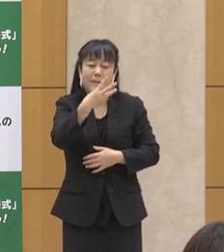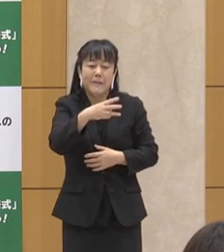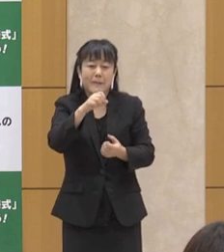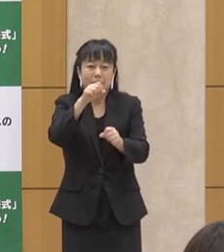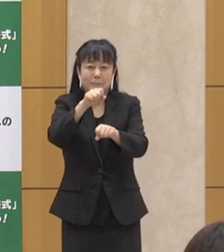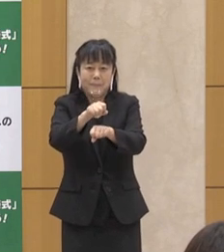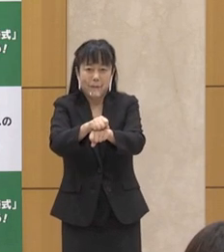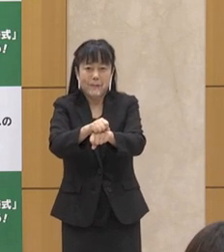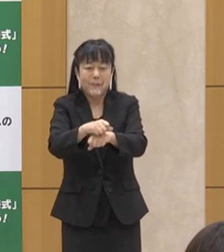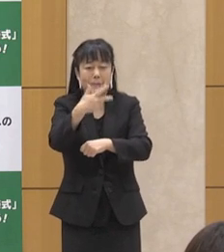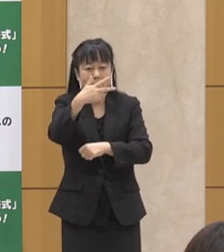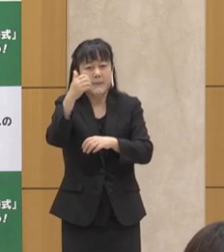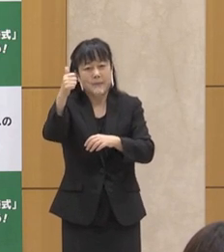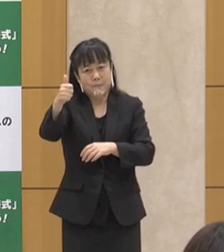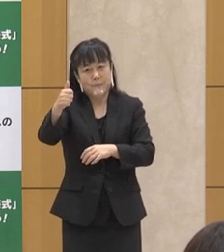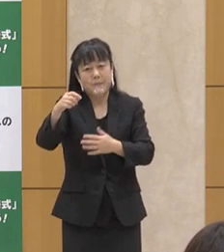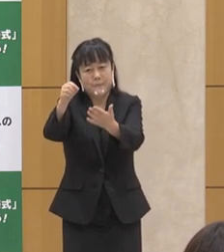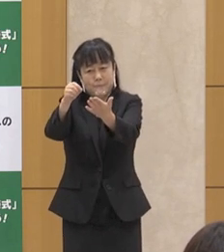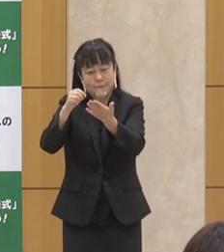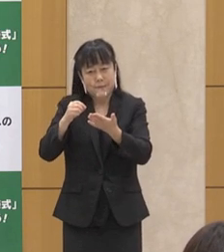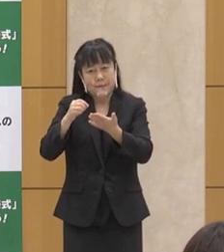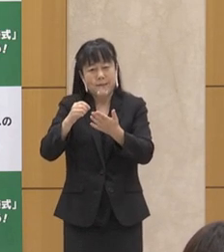。 ありがとうございます。